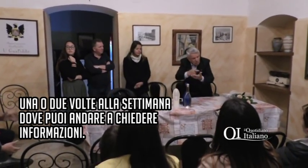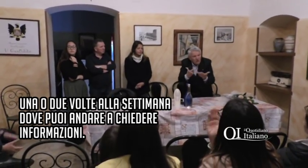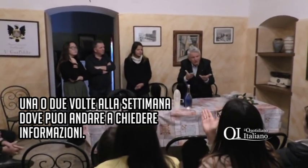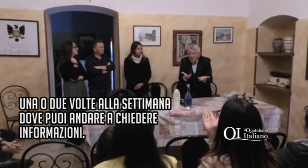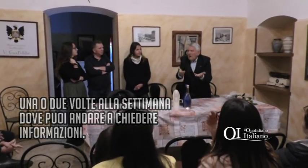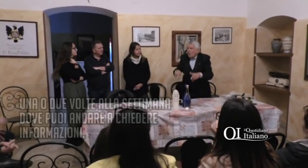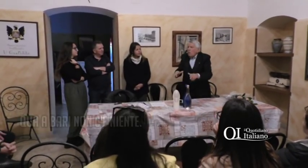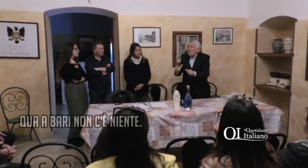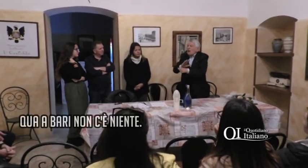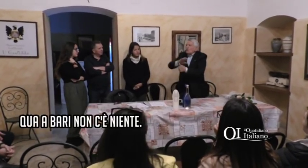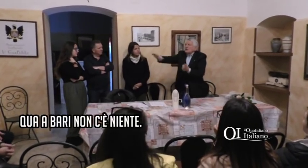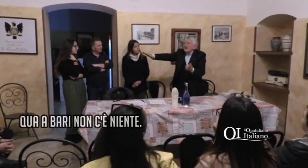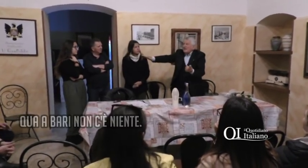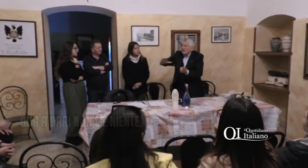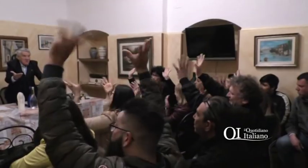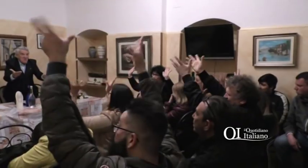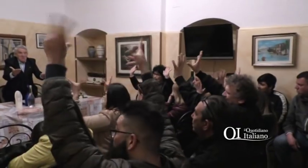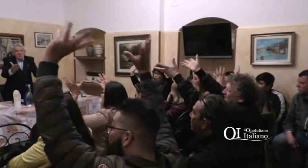comunque vuoi. Guarda, non c'è niente.